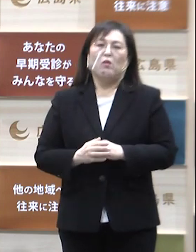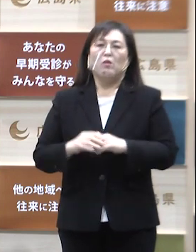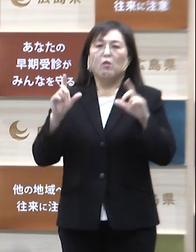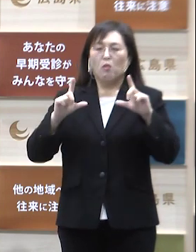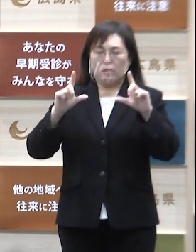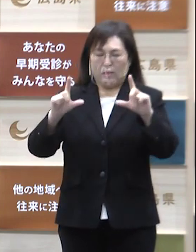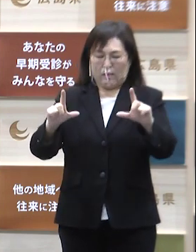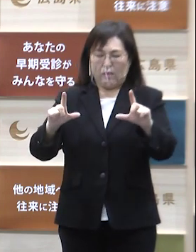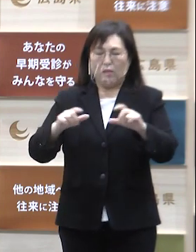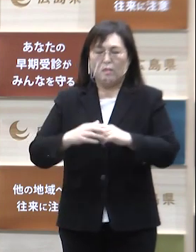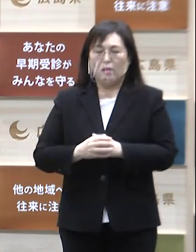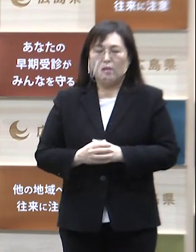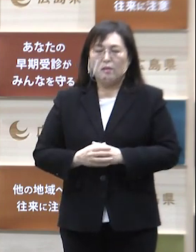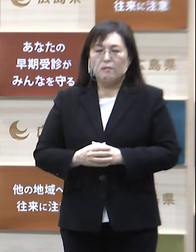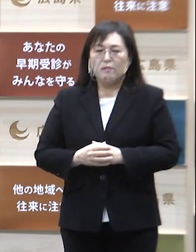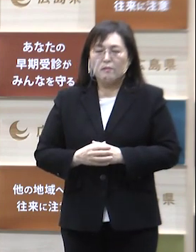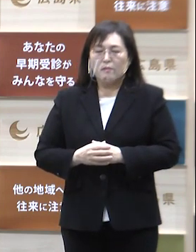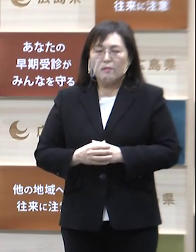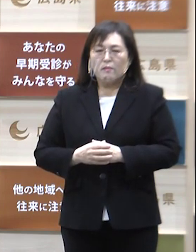ところで、